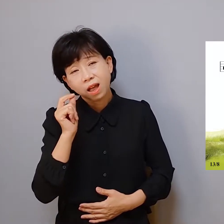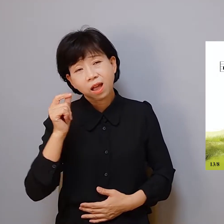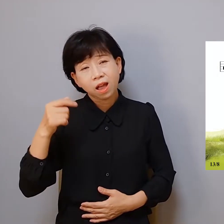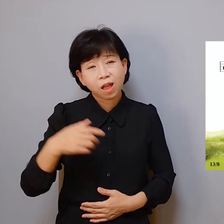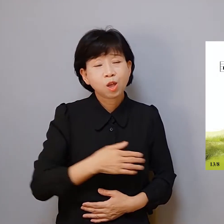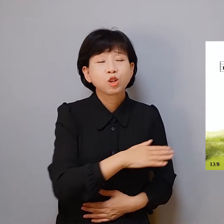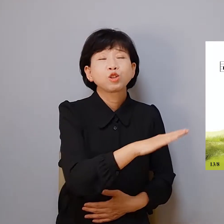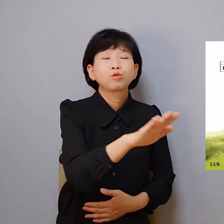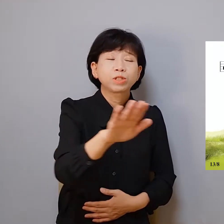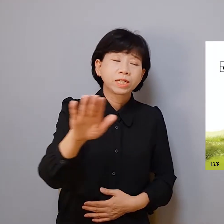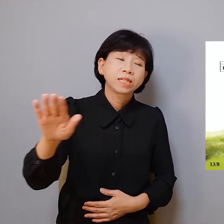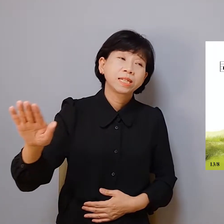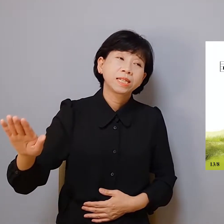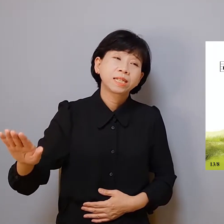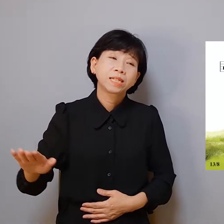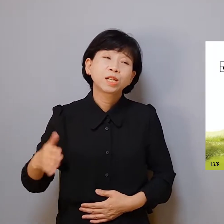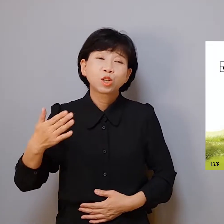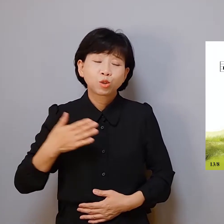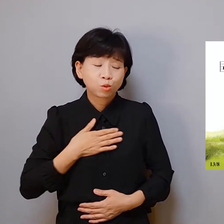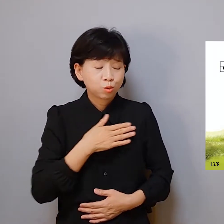부족합니다.